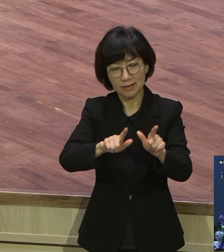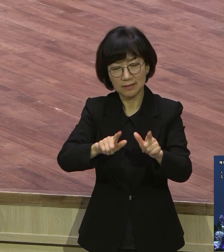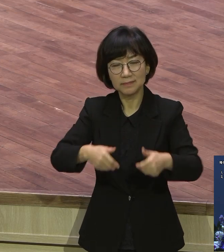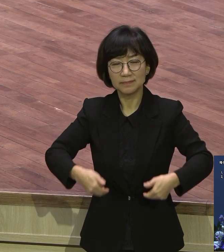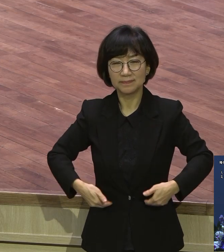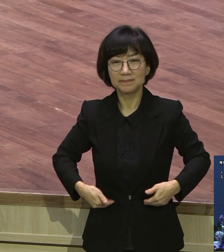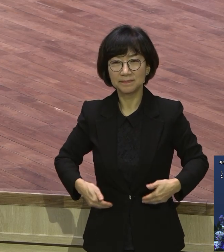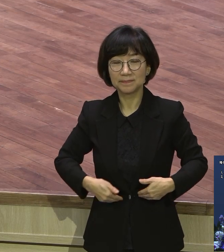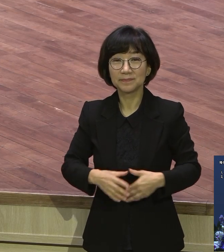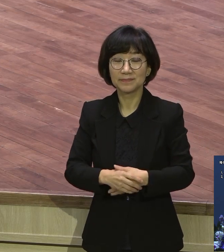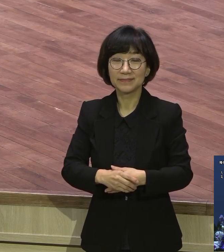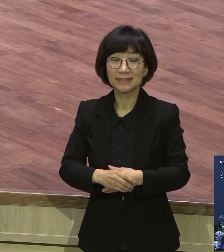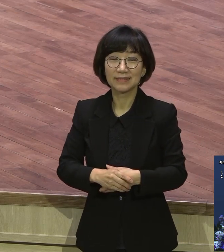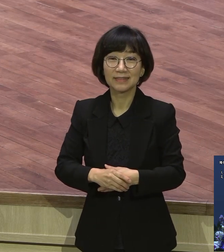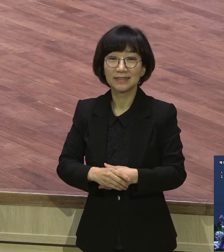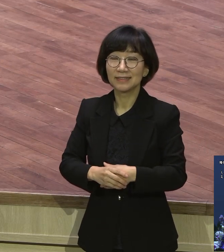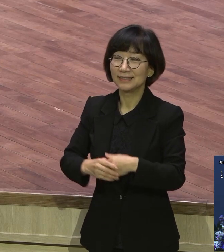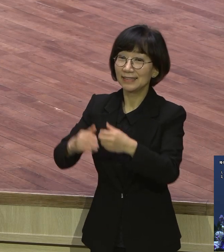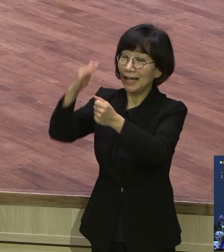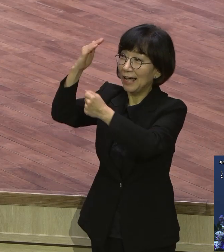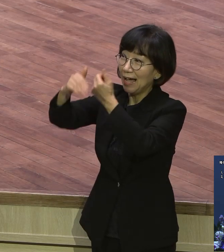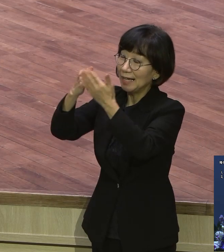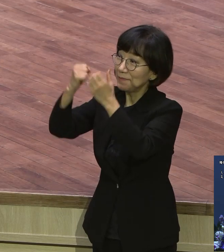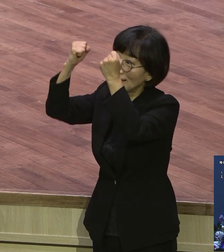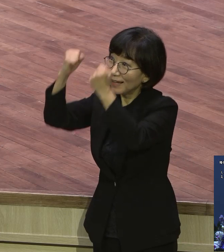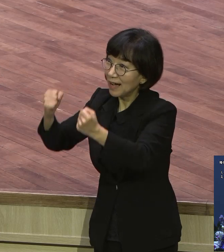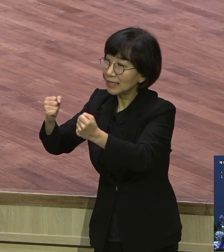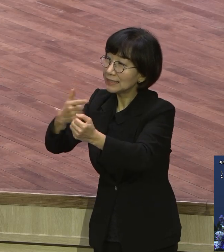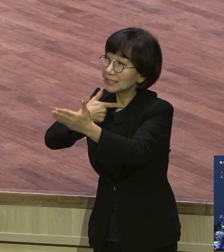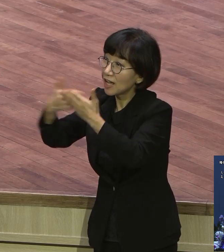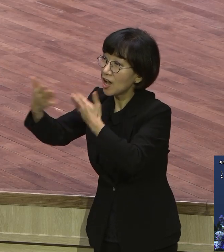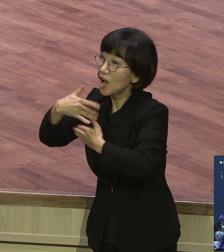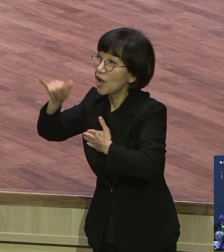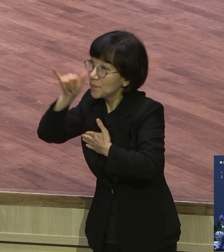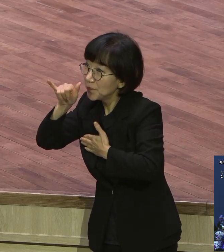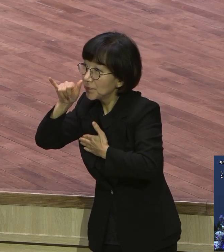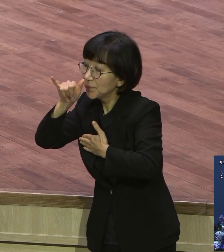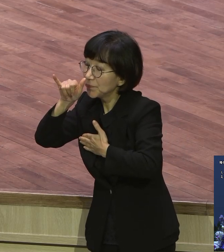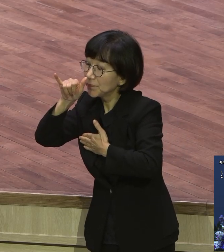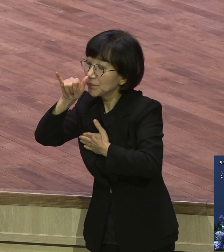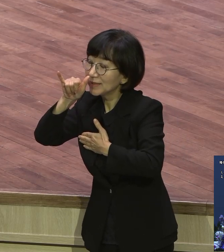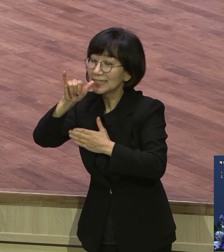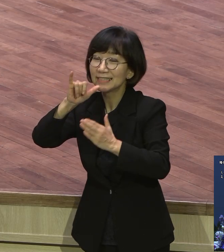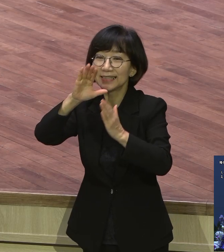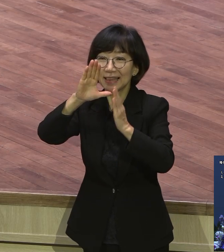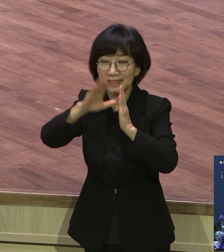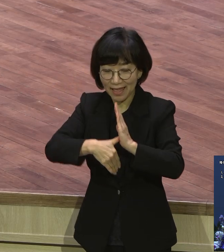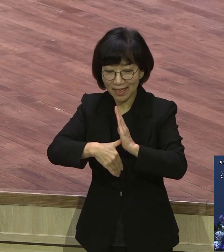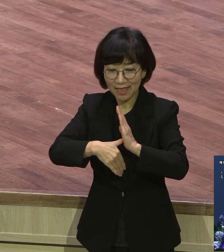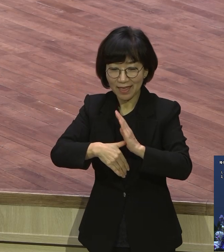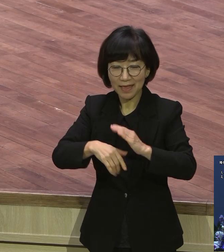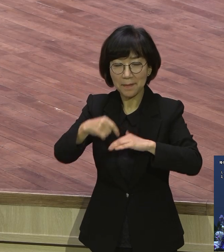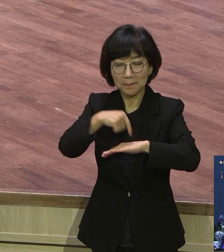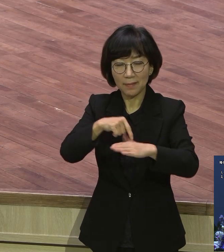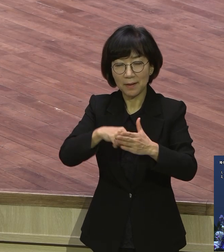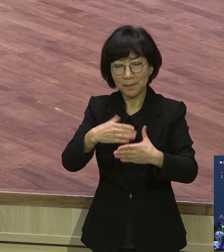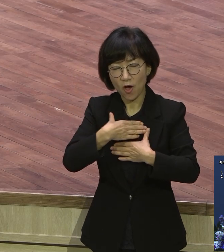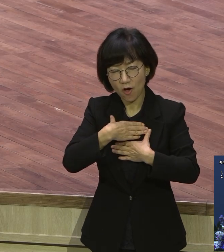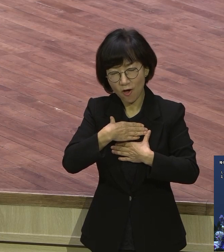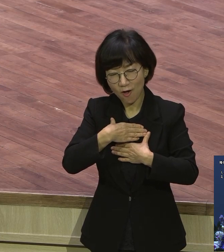이렇게 하나님의 임지를 사실적으로 체험하는 자의 삶이 뭐냐 특징이 있습니다 평안과 기쁨과